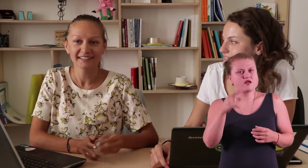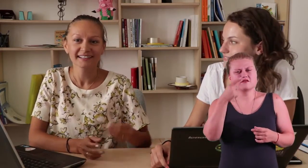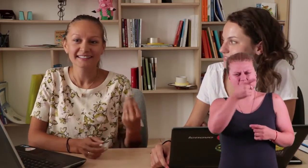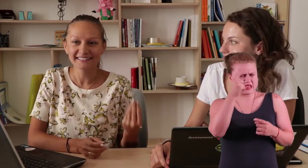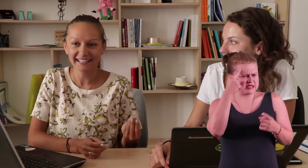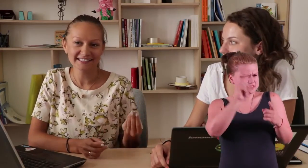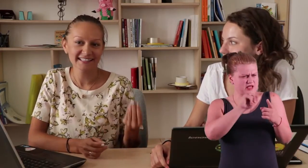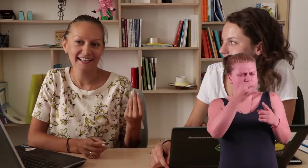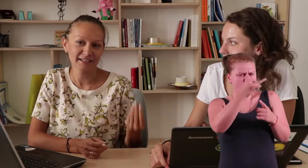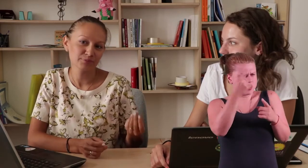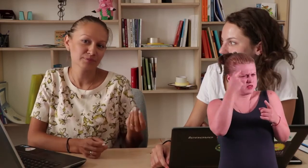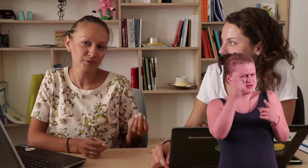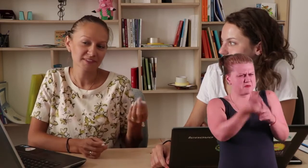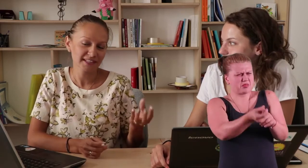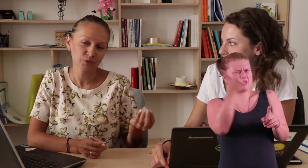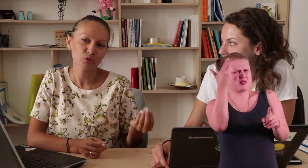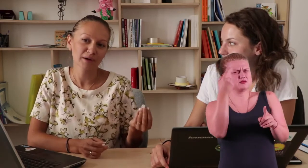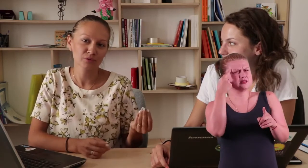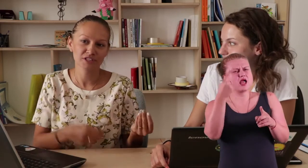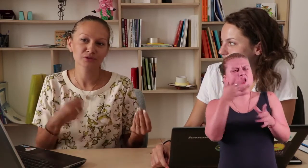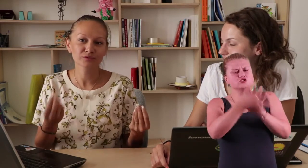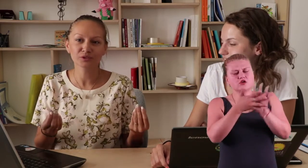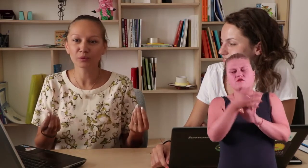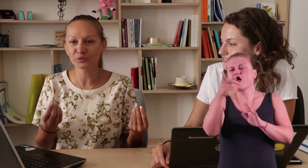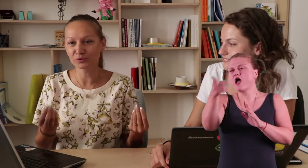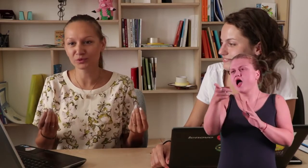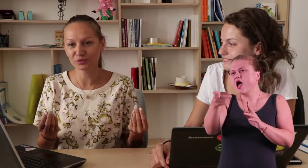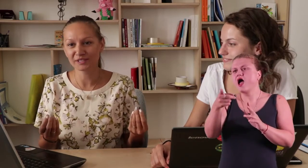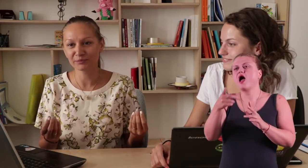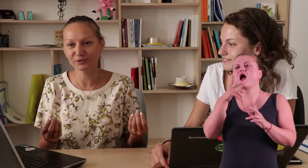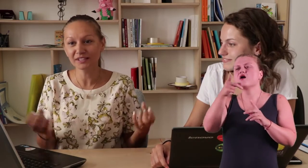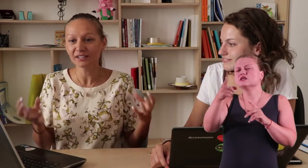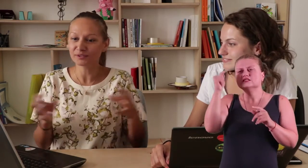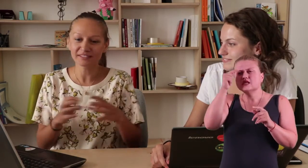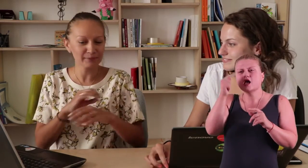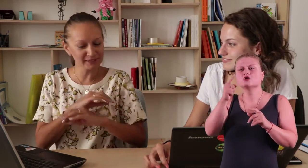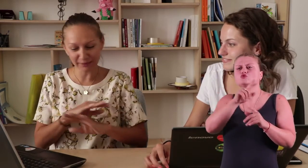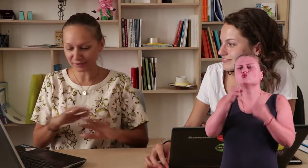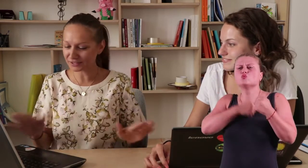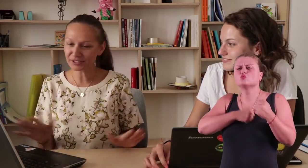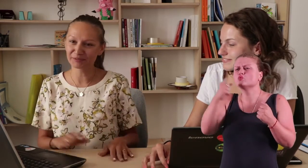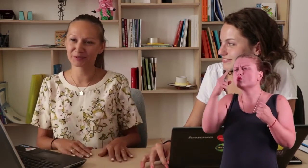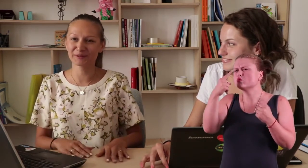Йоана. Тя не знае, знае много малко жестов, той много трудно чете бусни, но те